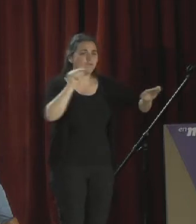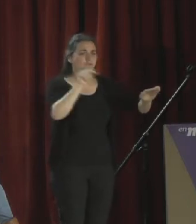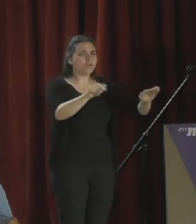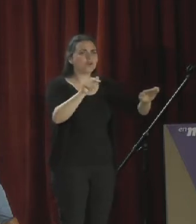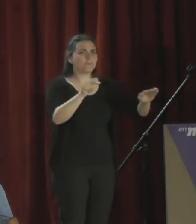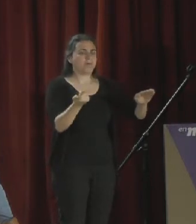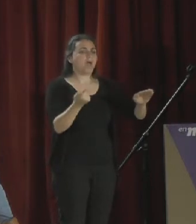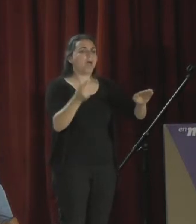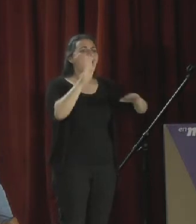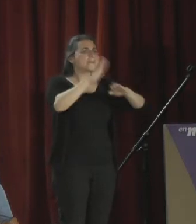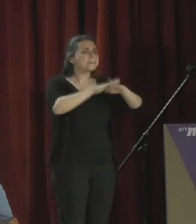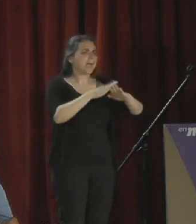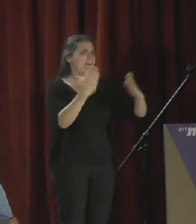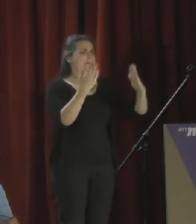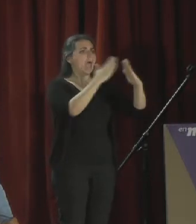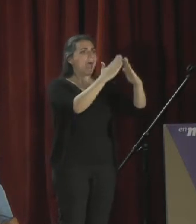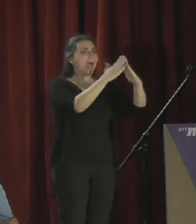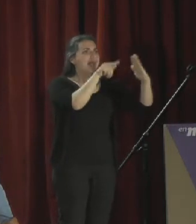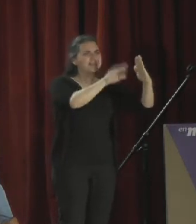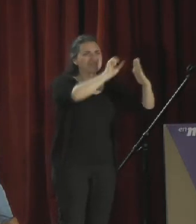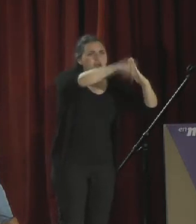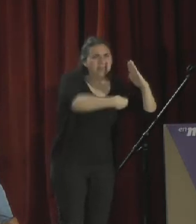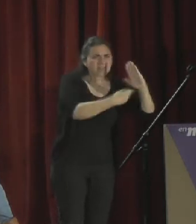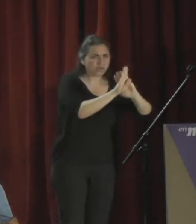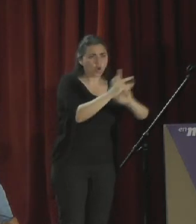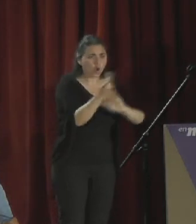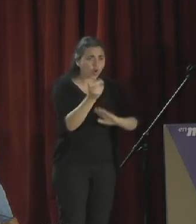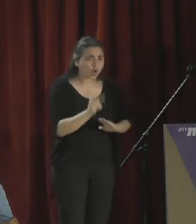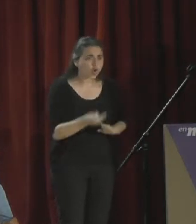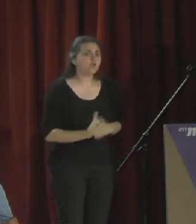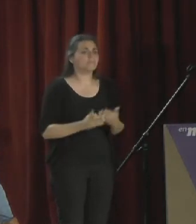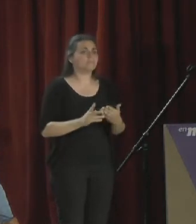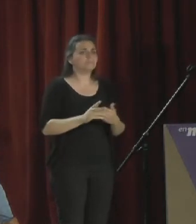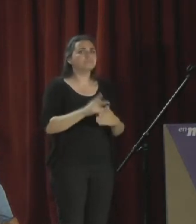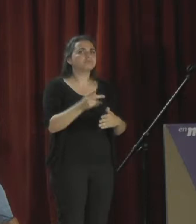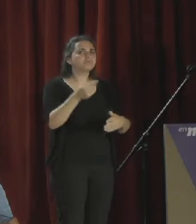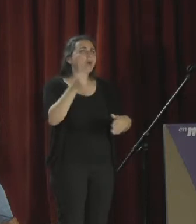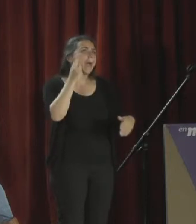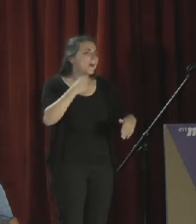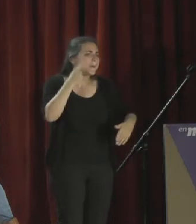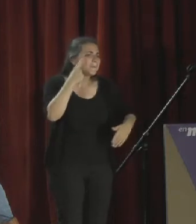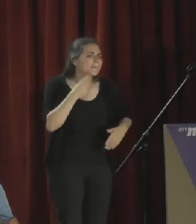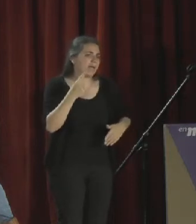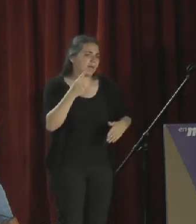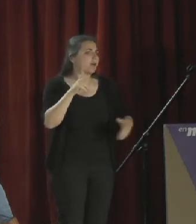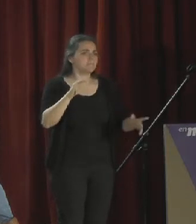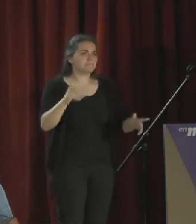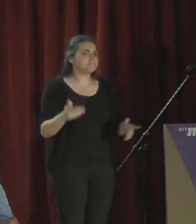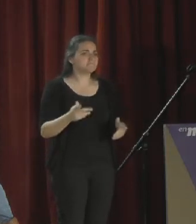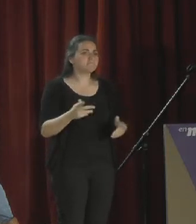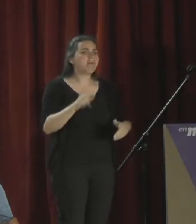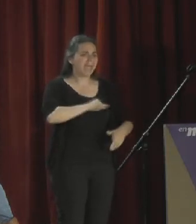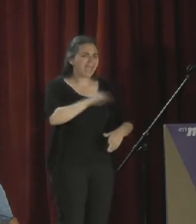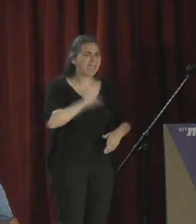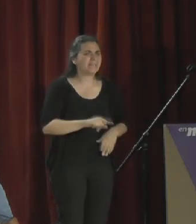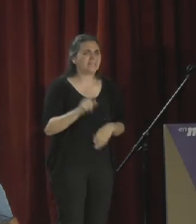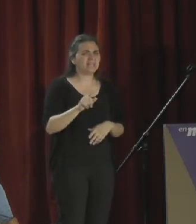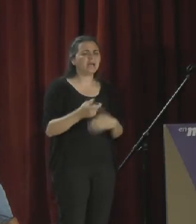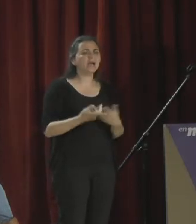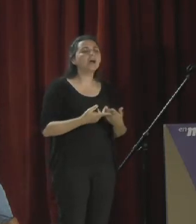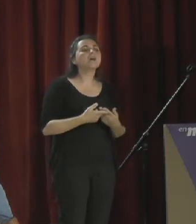antidesafiuzamentos, mareas de todas as cores, banca ética, cooperativas de consumo sostible, de